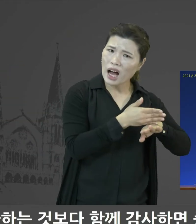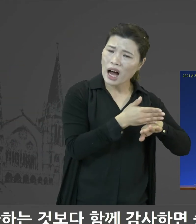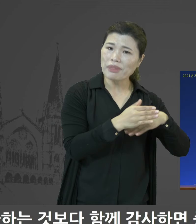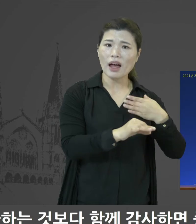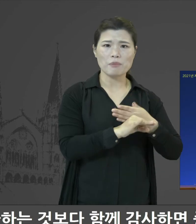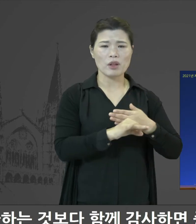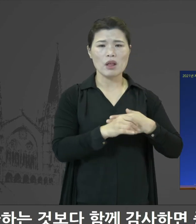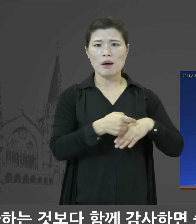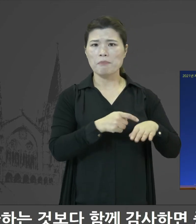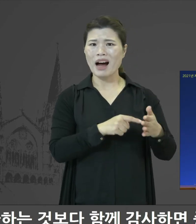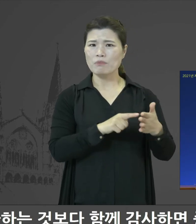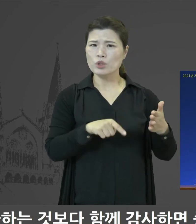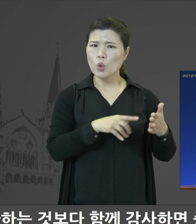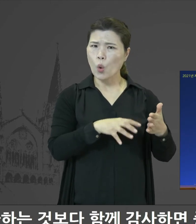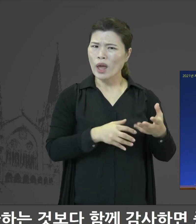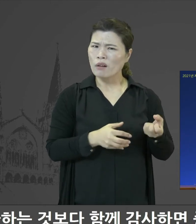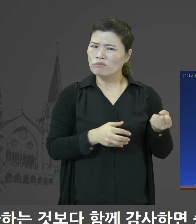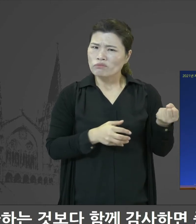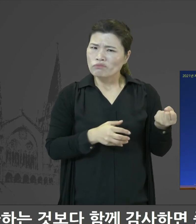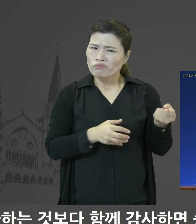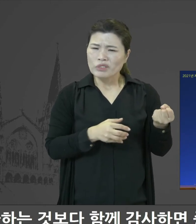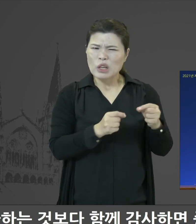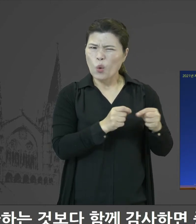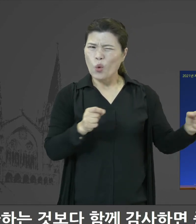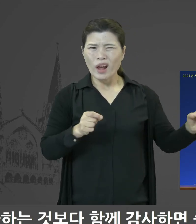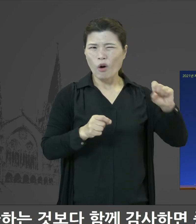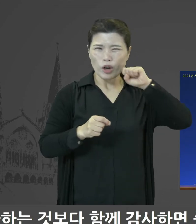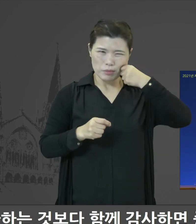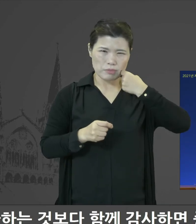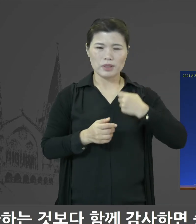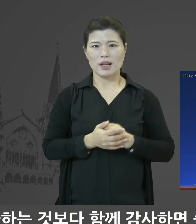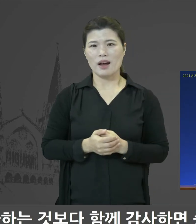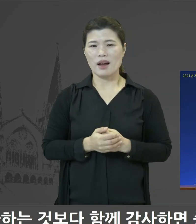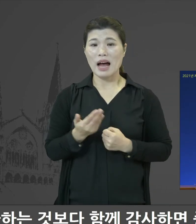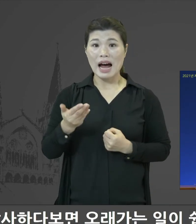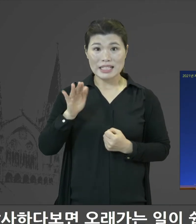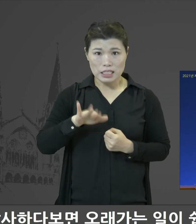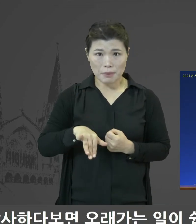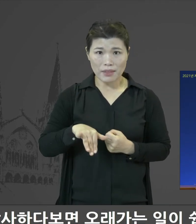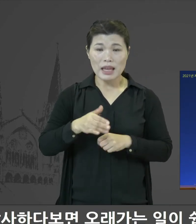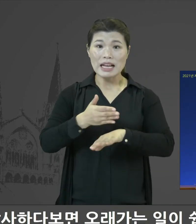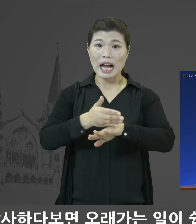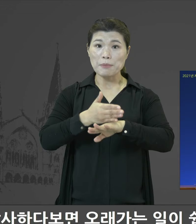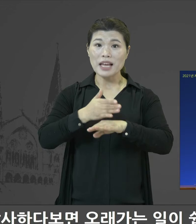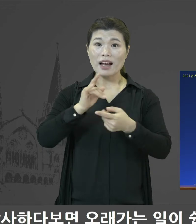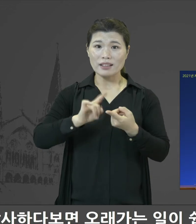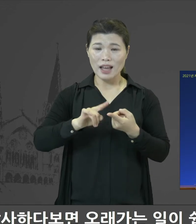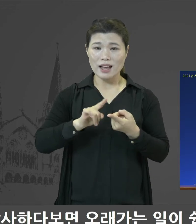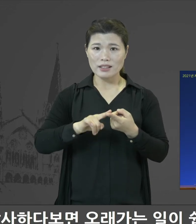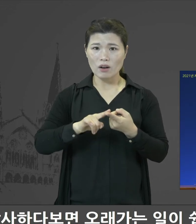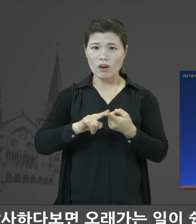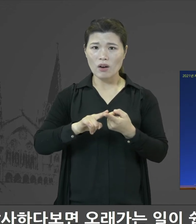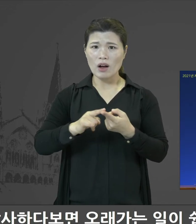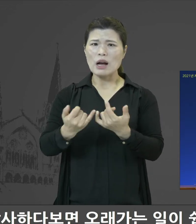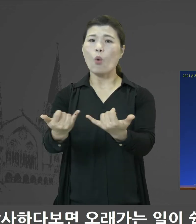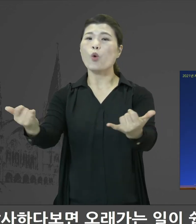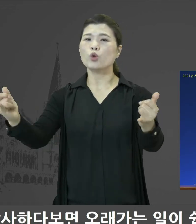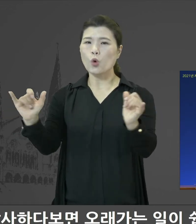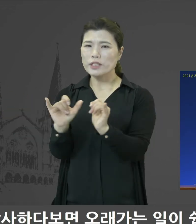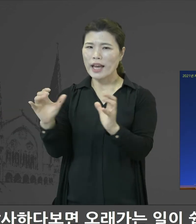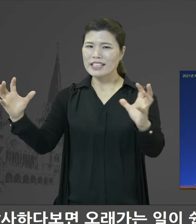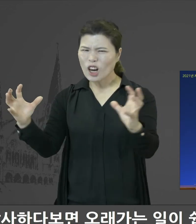감사를 담고 있다 보면 오래 가는 일이 쉽지 않습니다. 그런데 감사를 많이 하는 공동체 가운데